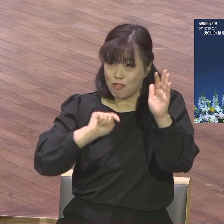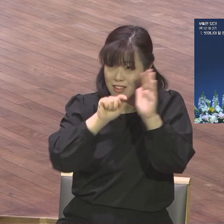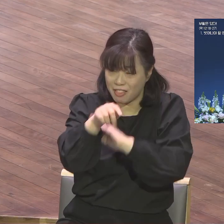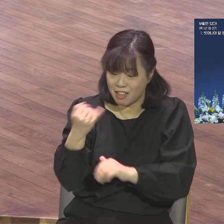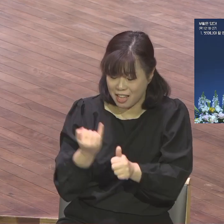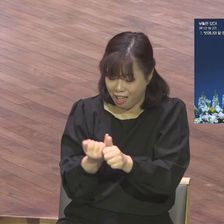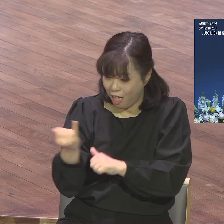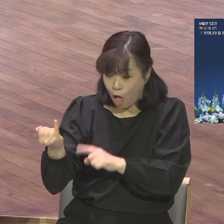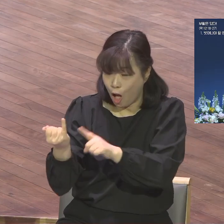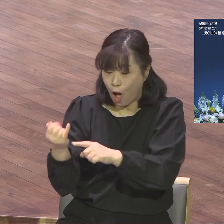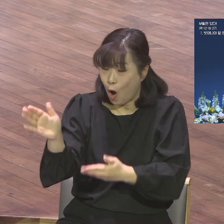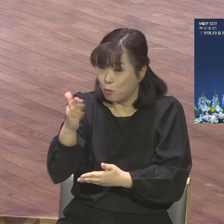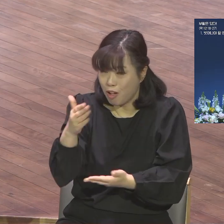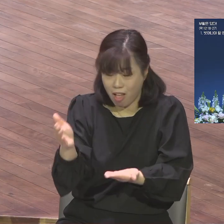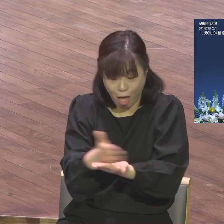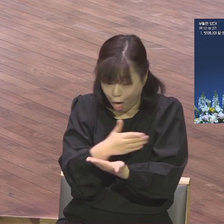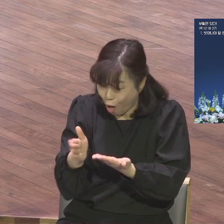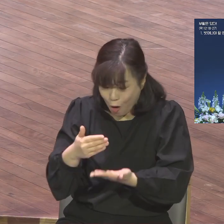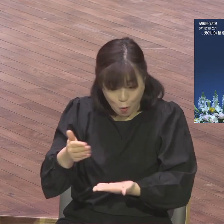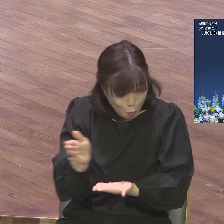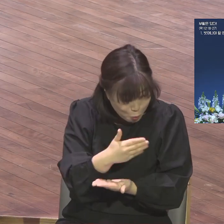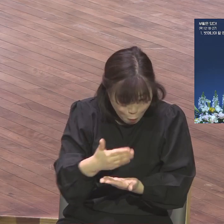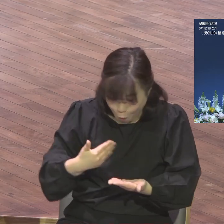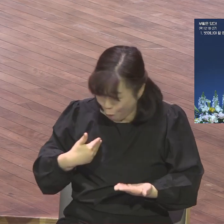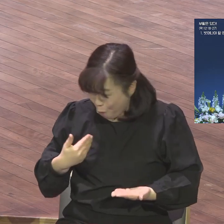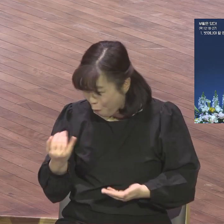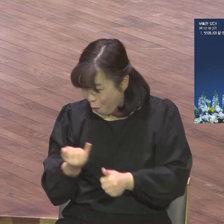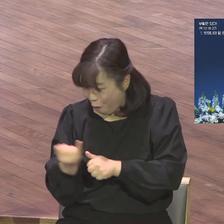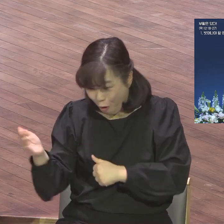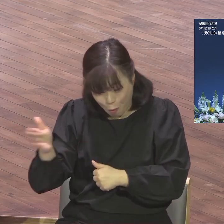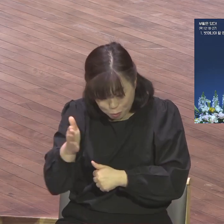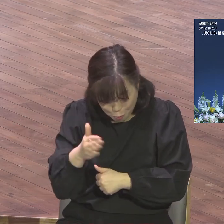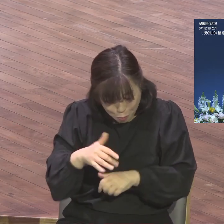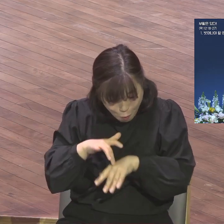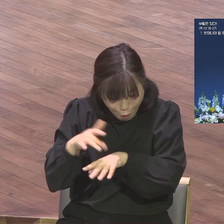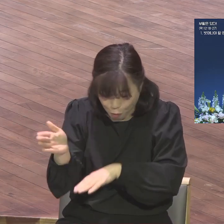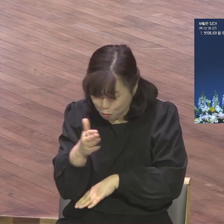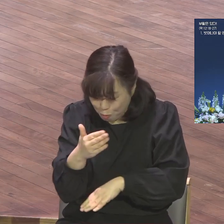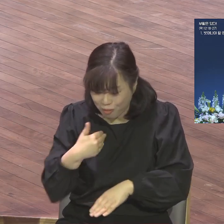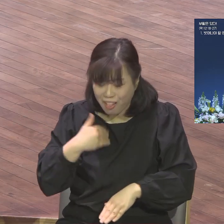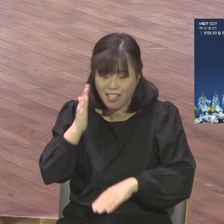딱 가두어 놓고 천국을 상상합니다. 마치 세상의